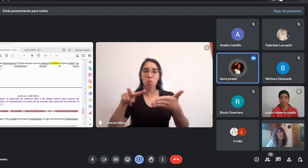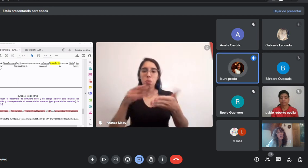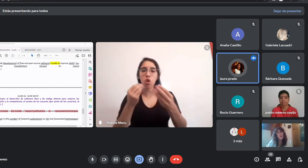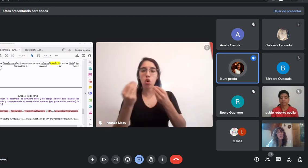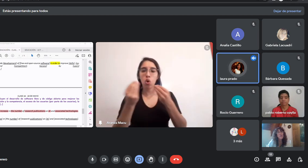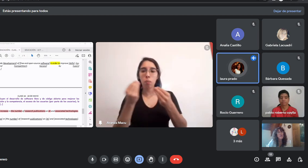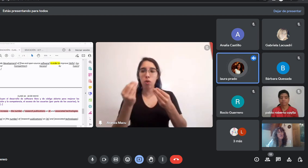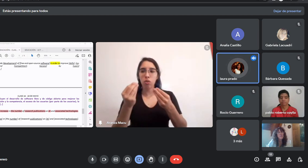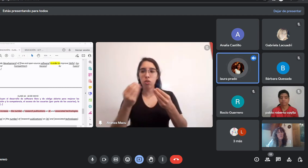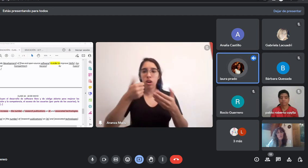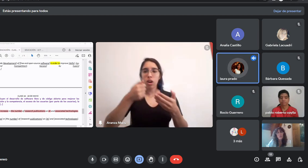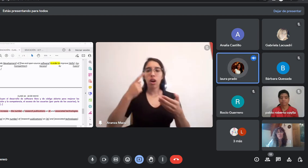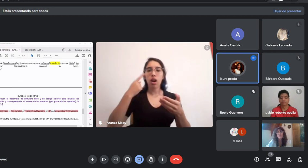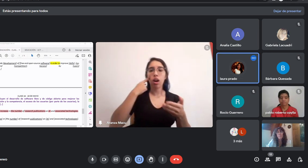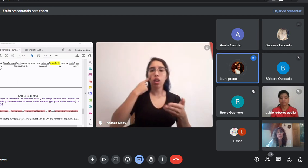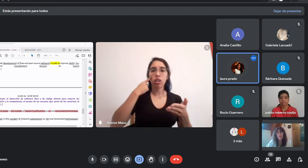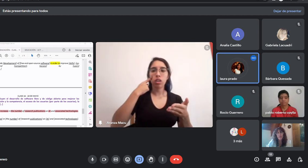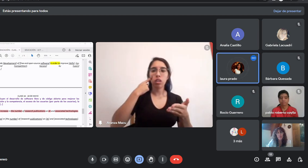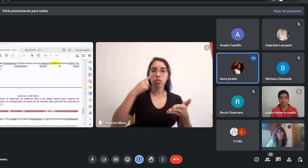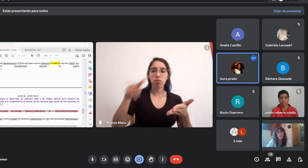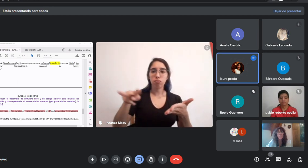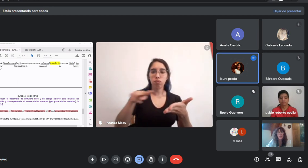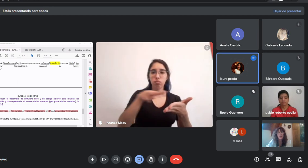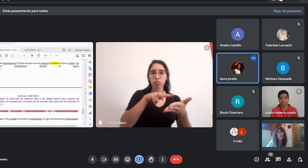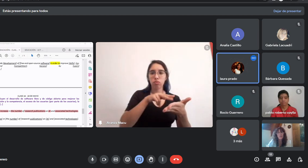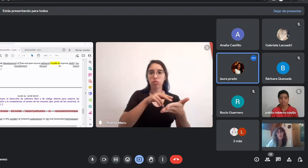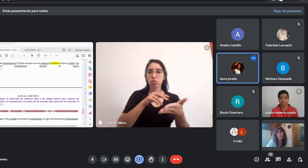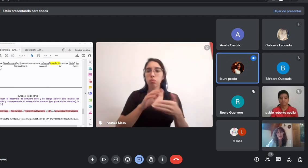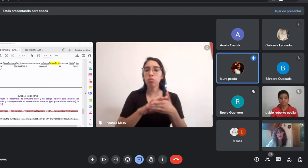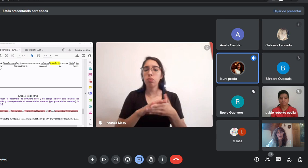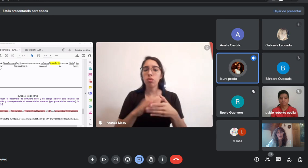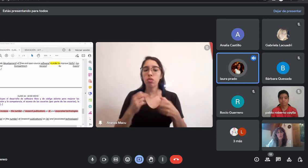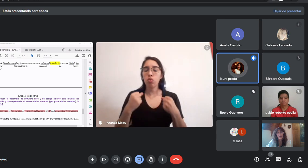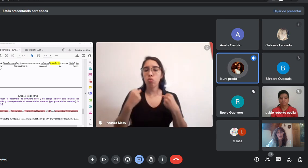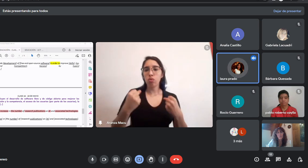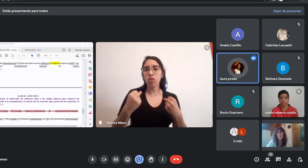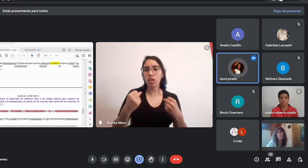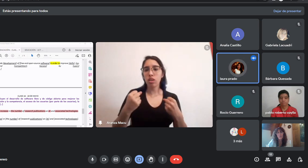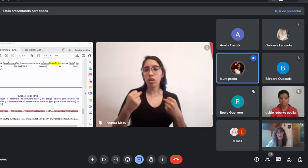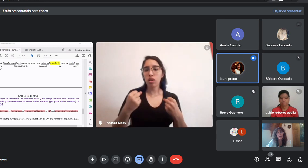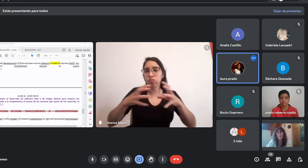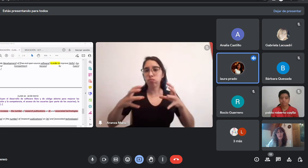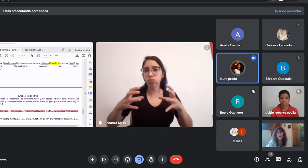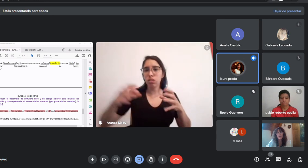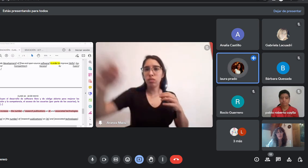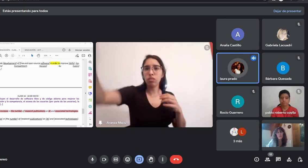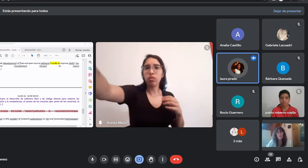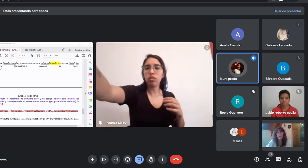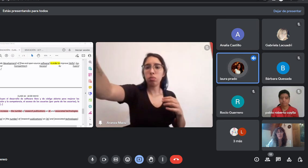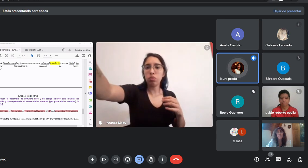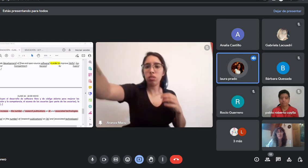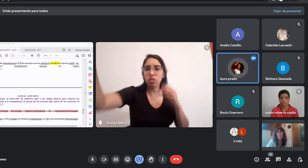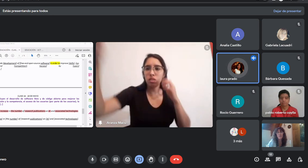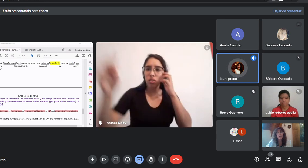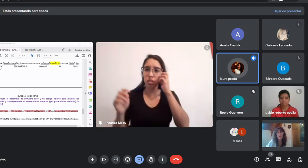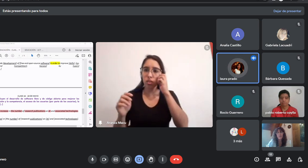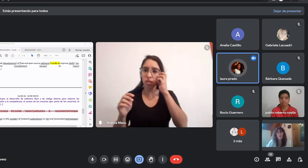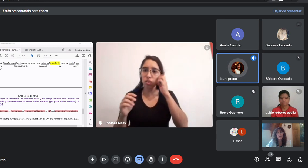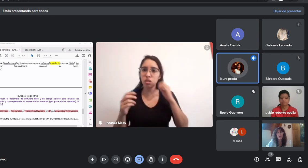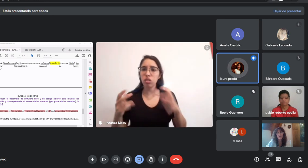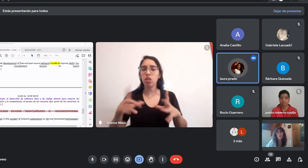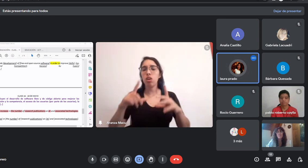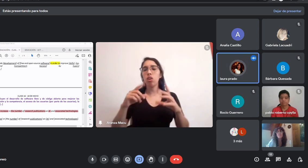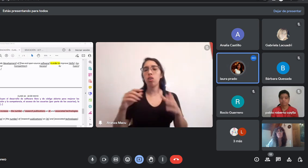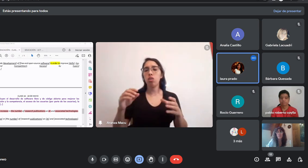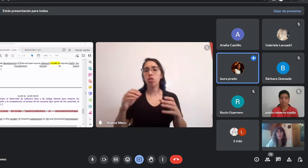Un fuerte incremento Bien. en los números de publicaciones de